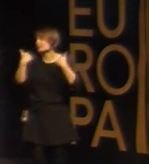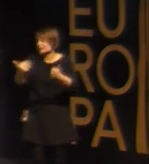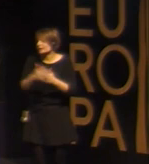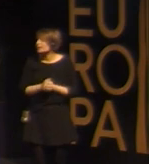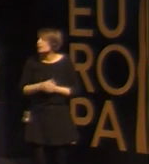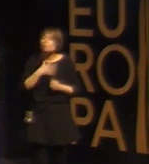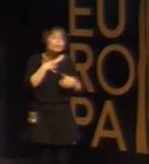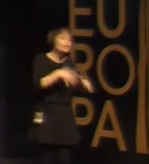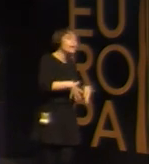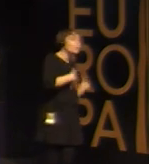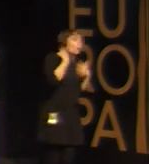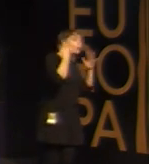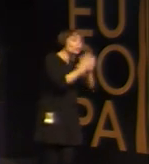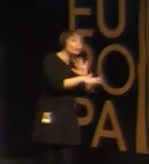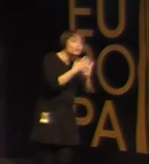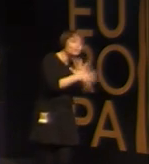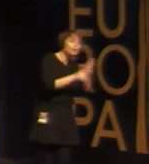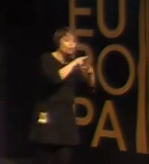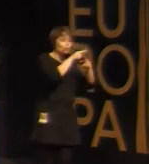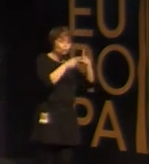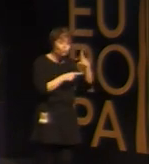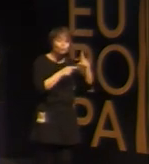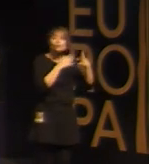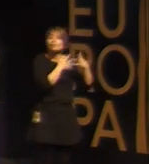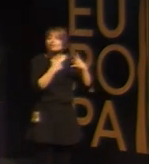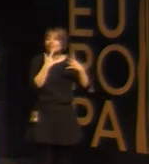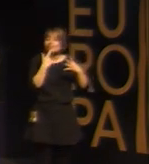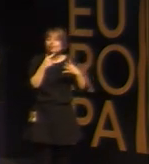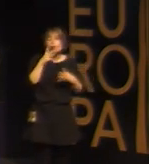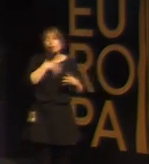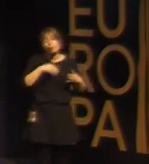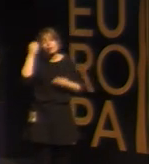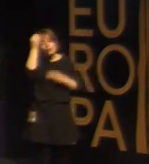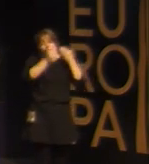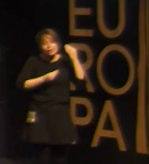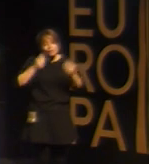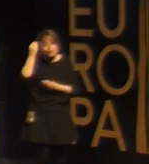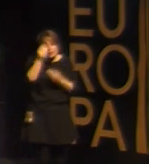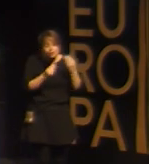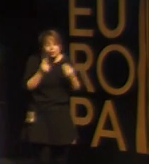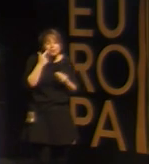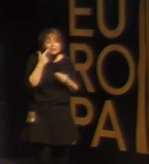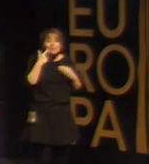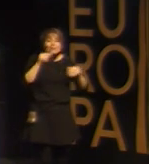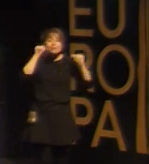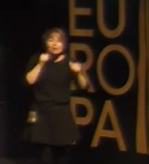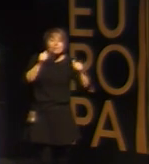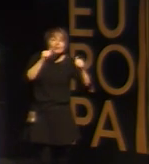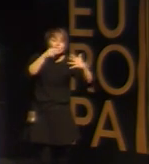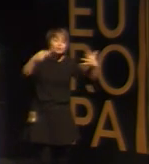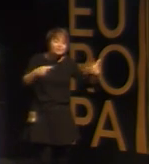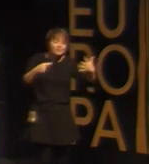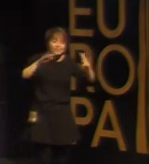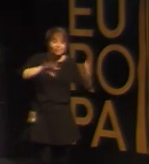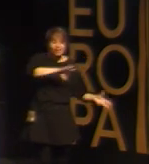desde la explicación que son cuatro en una reflexión potente de paul ekman que empezó por seis y las